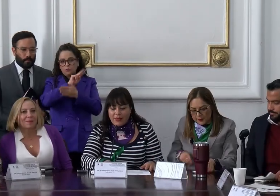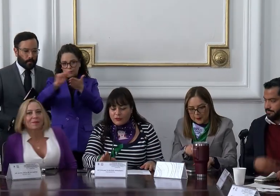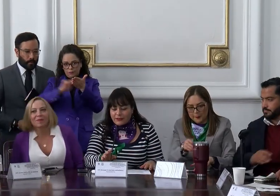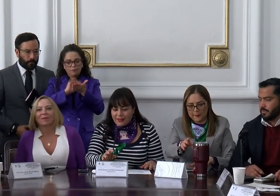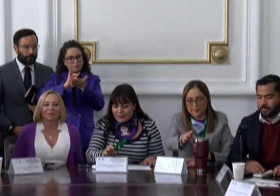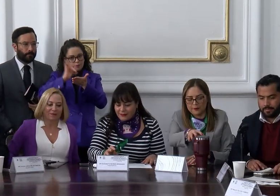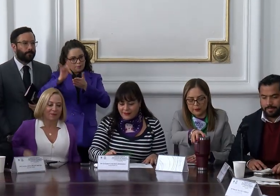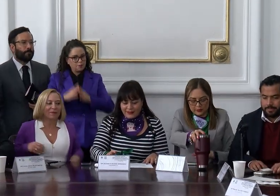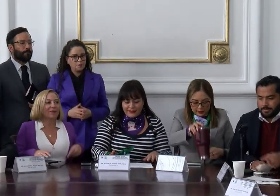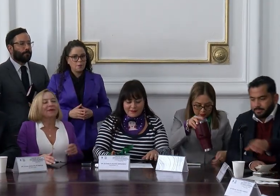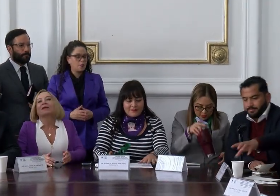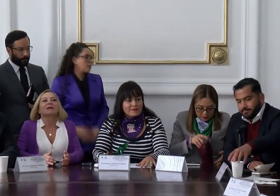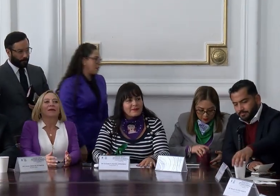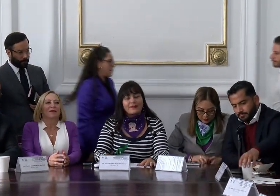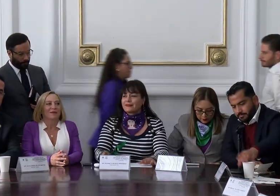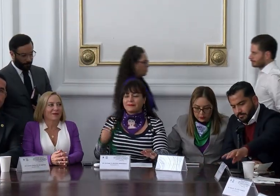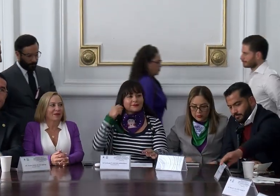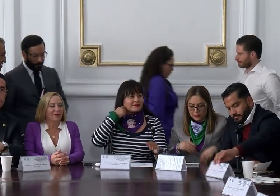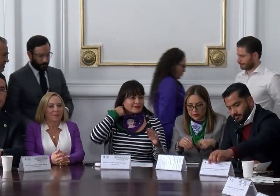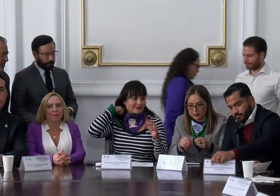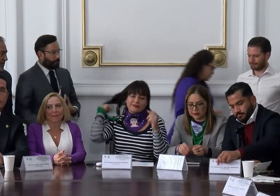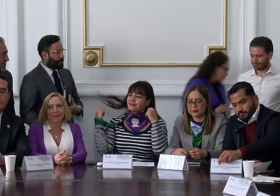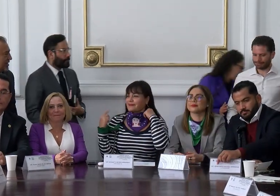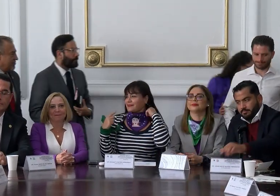a la brevedad. Muchas gracias.